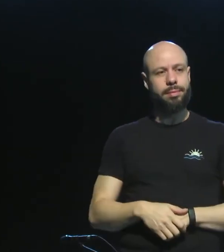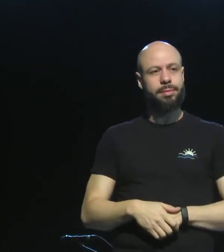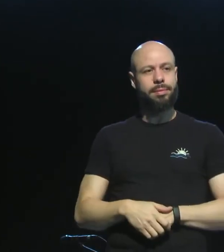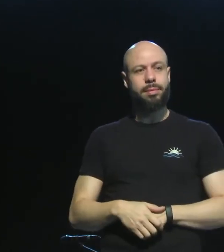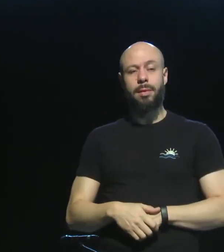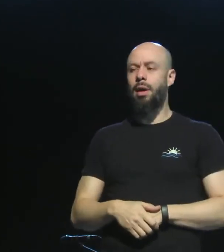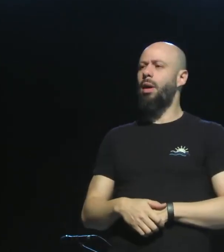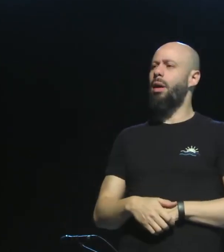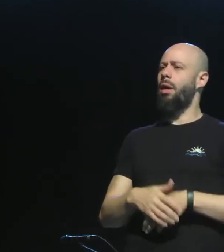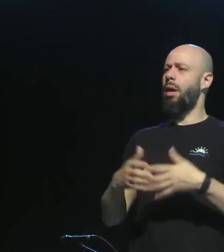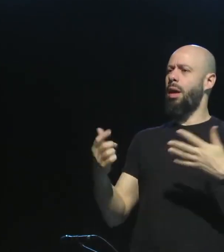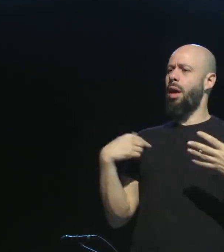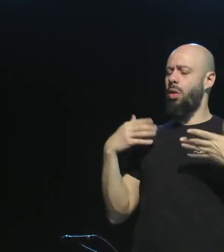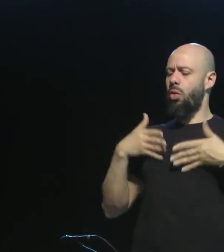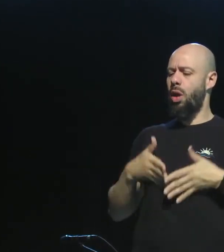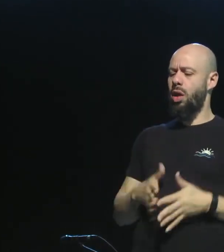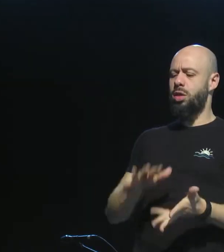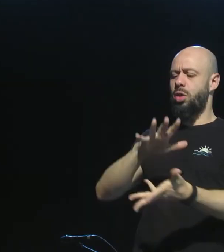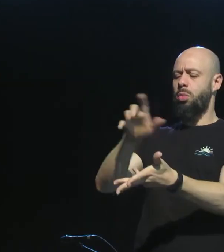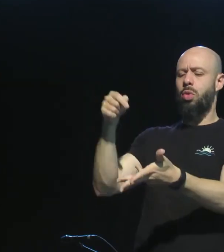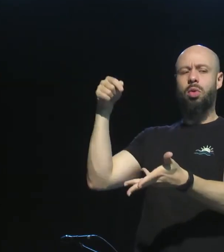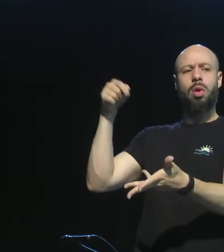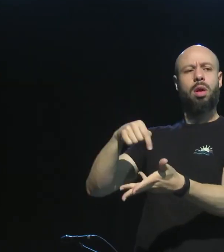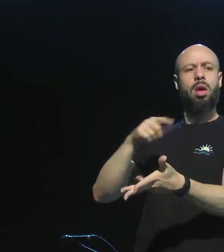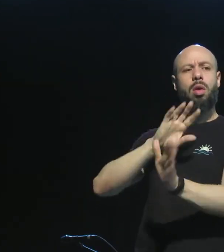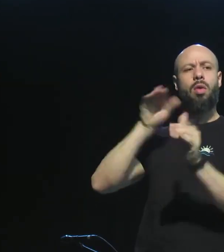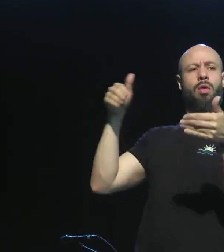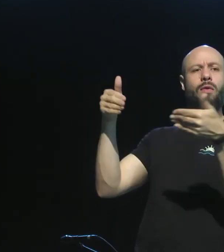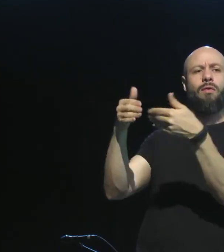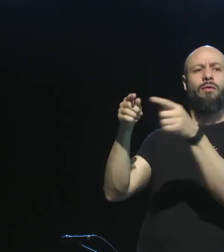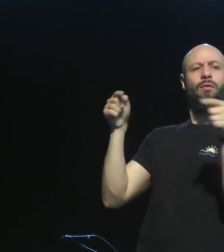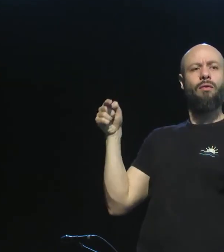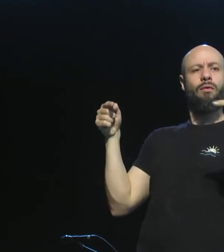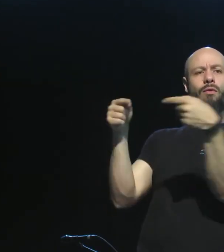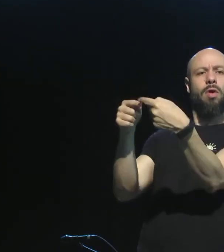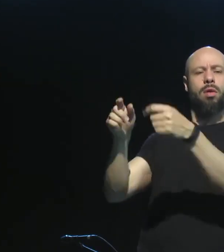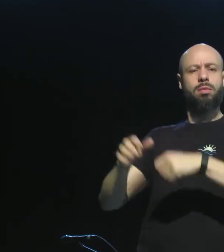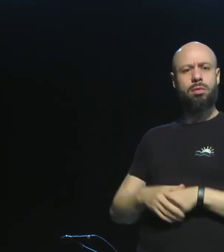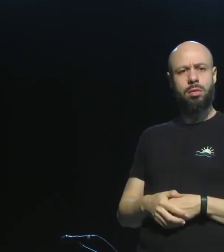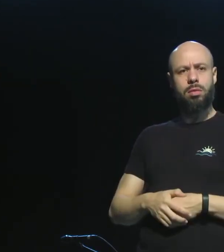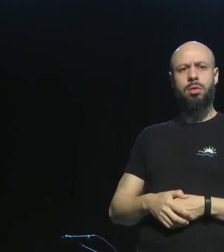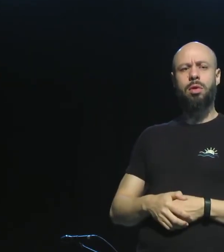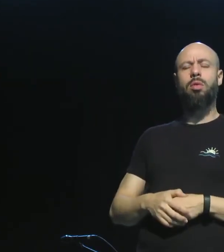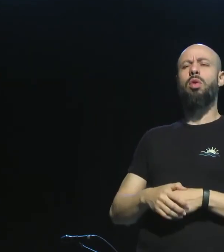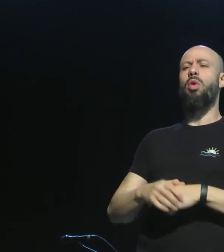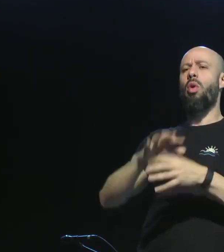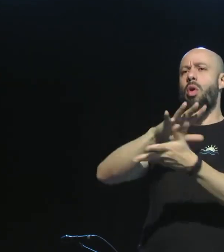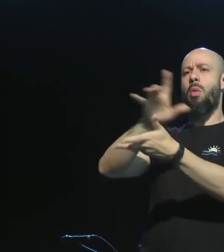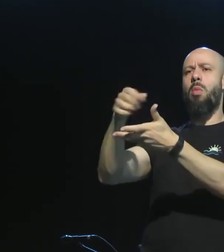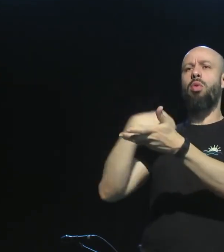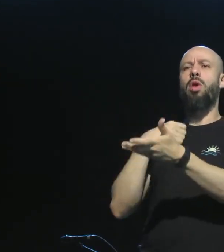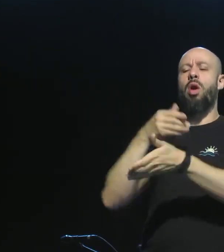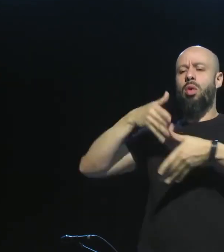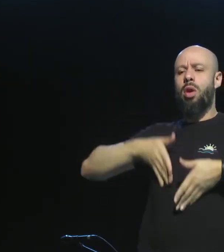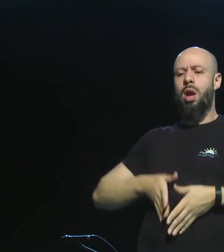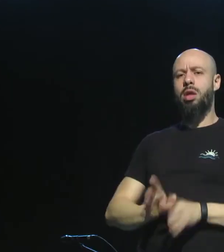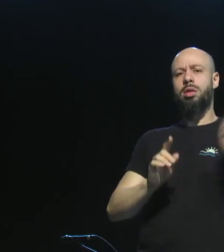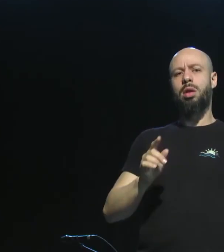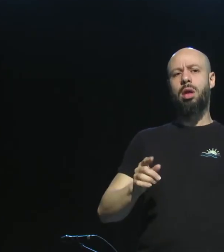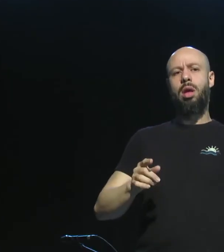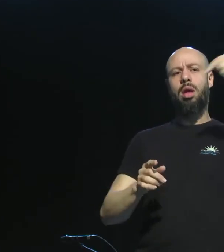para isso eu nasci, disse Jesus. Eu vim ao mundo para dar testemunho,